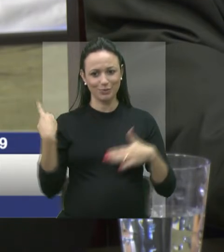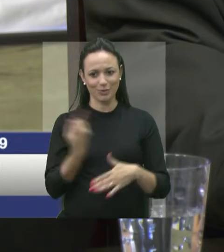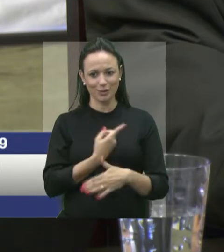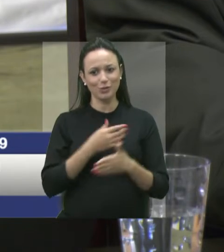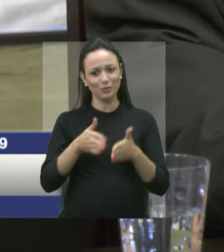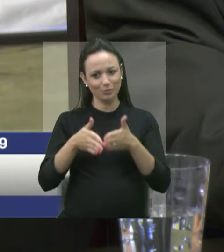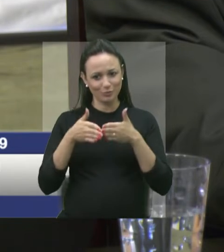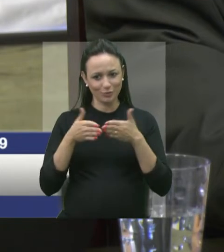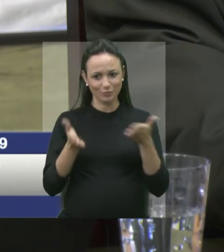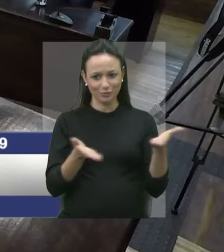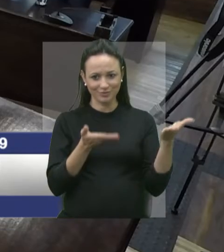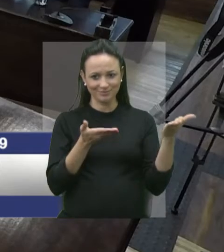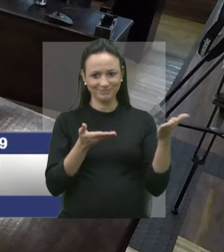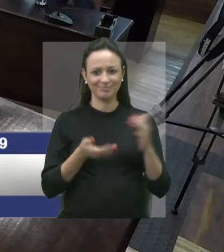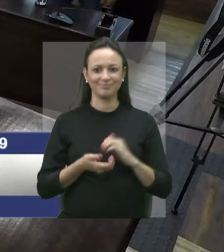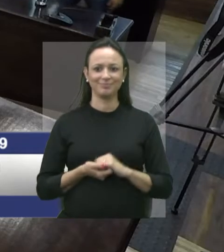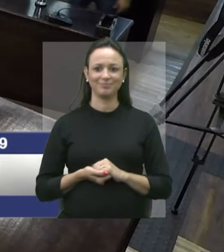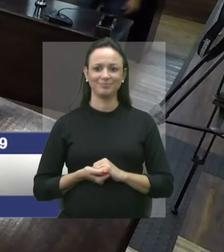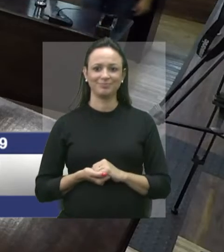favor.